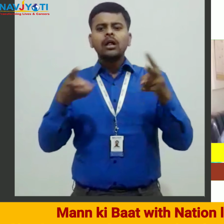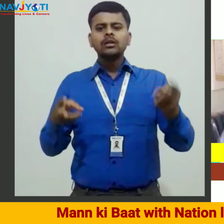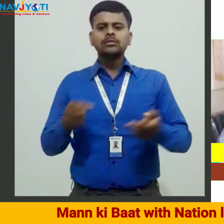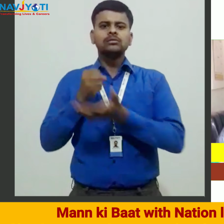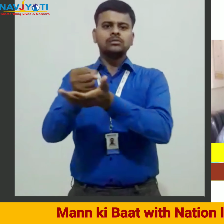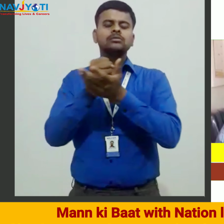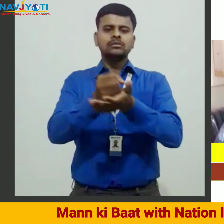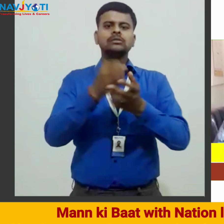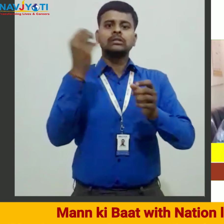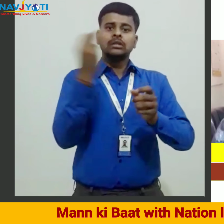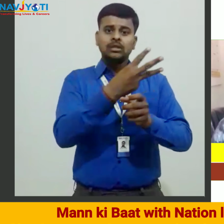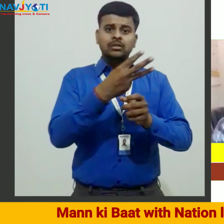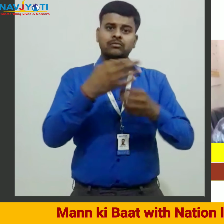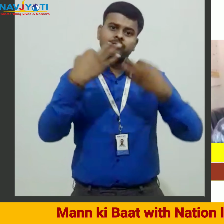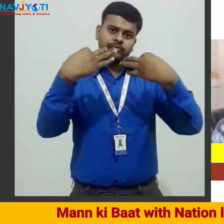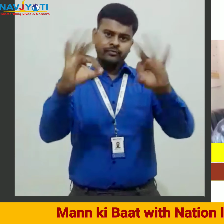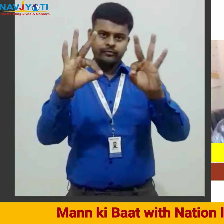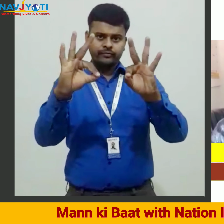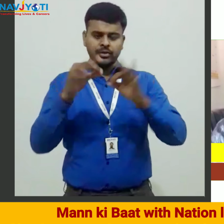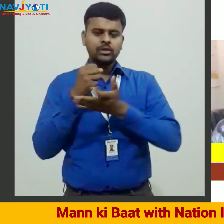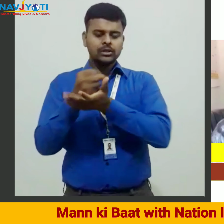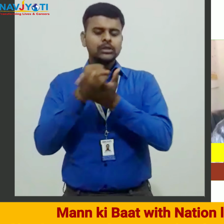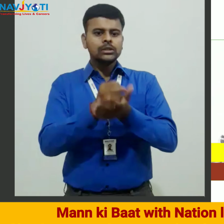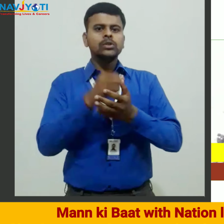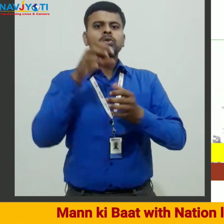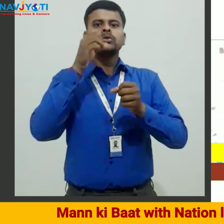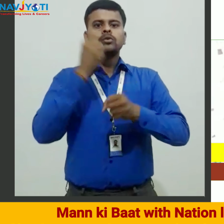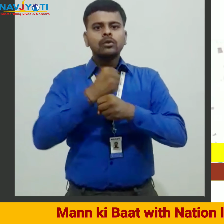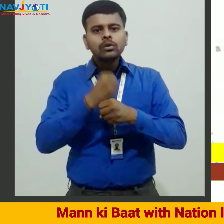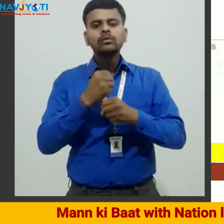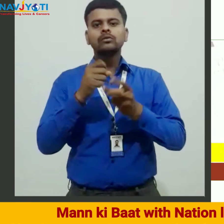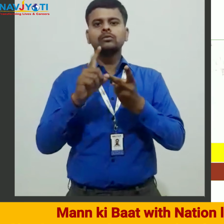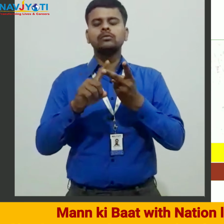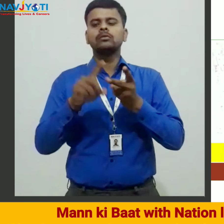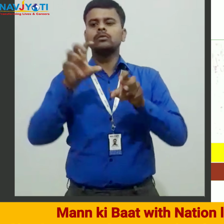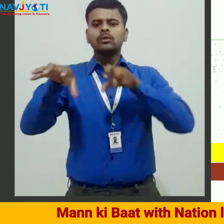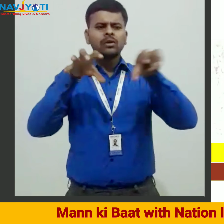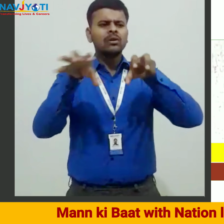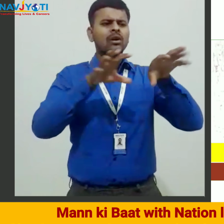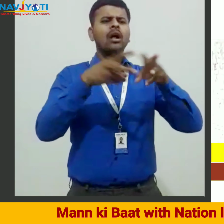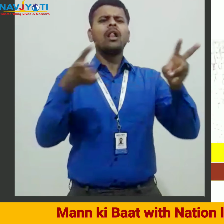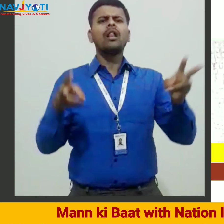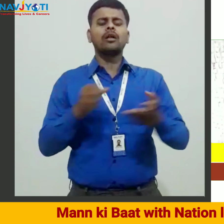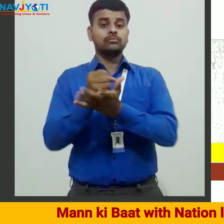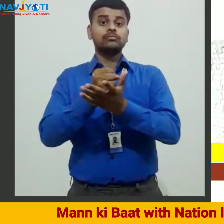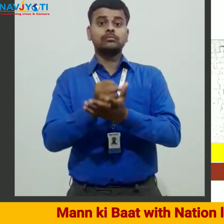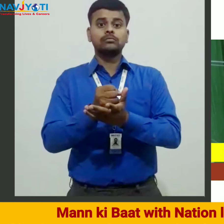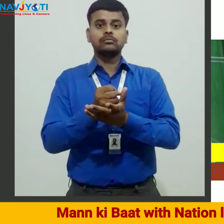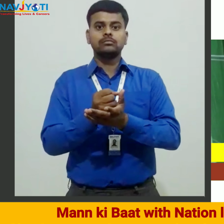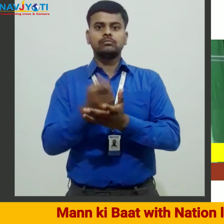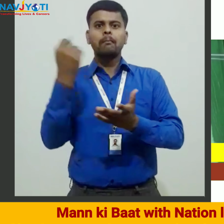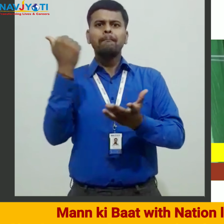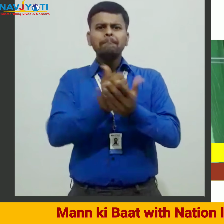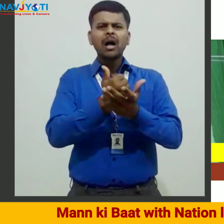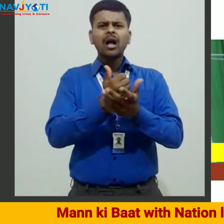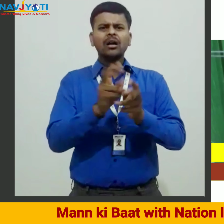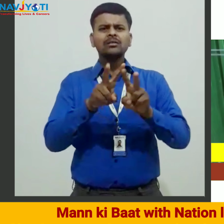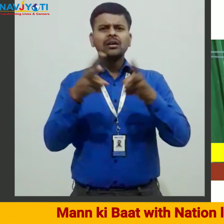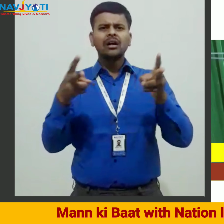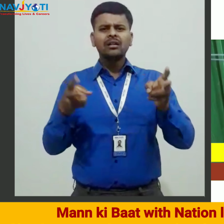हैं। वृद्धावस्था पेंशन जारी की गई है। गरीबों को 3 महीने के मुफ्त गैस सिलेंडर, राशन